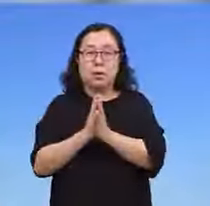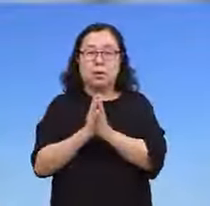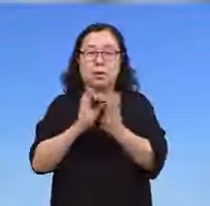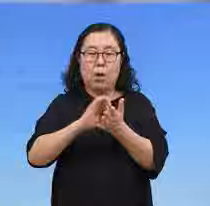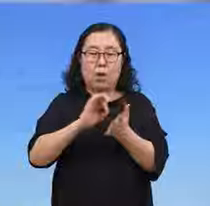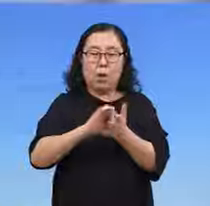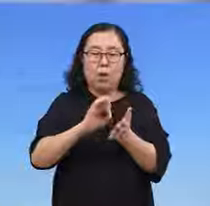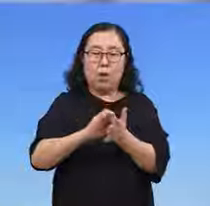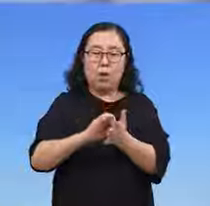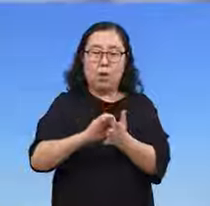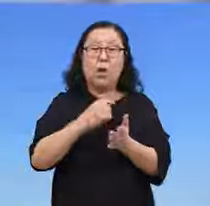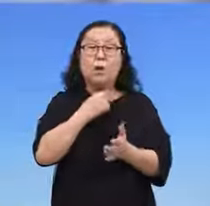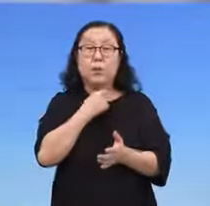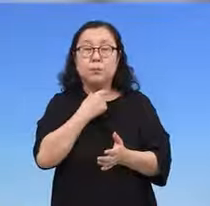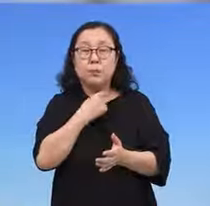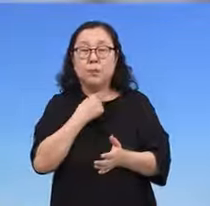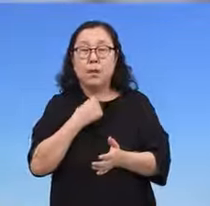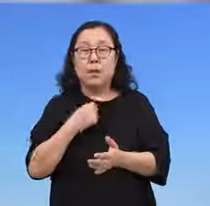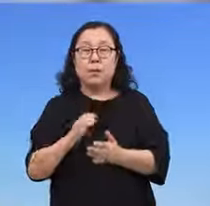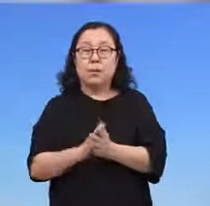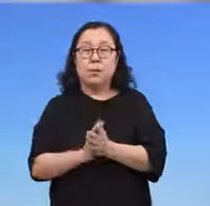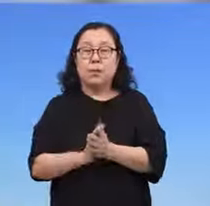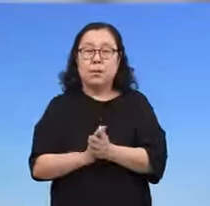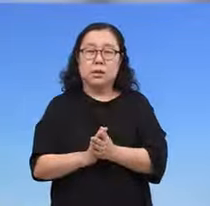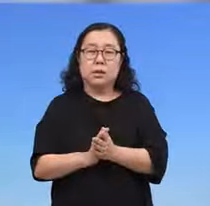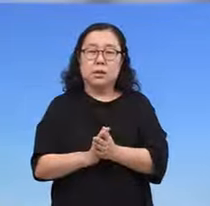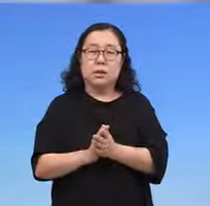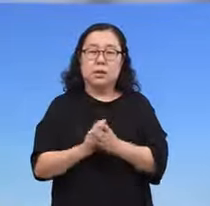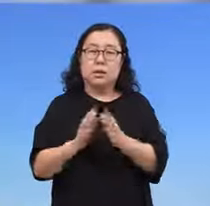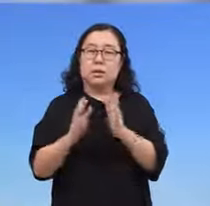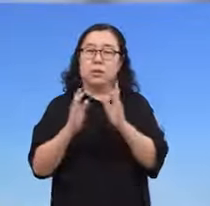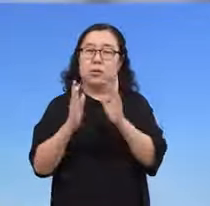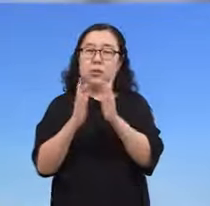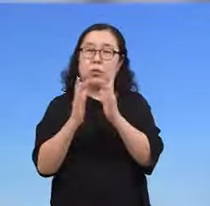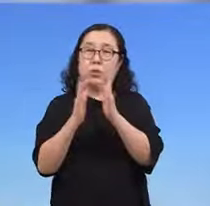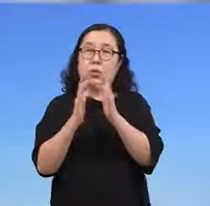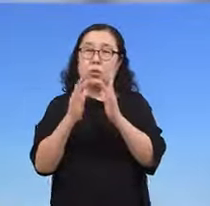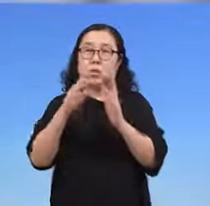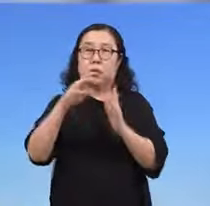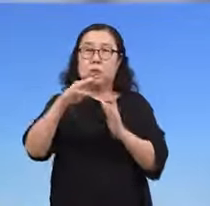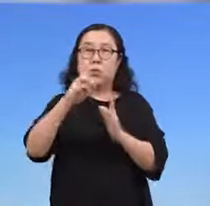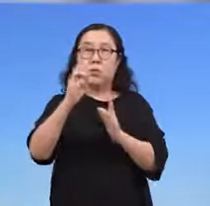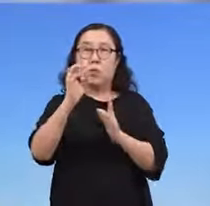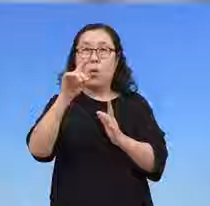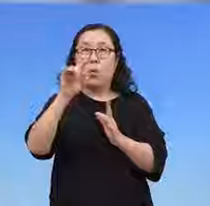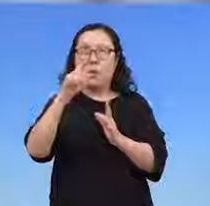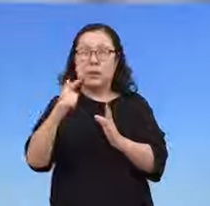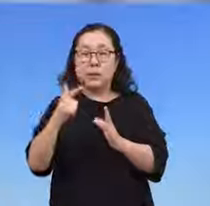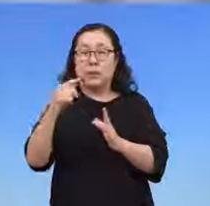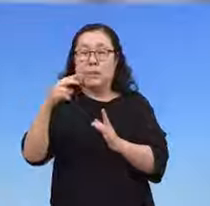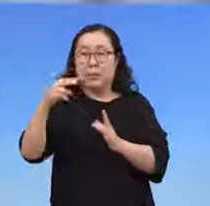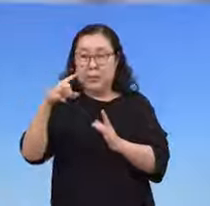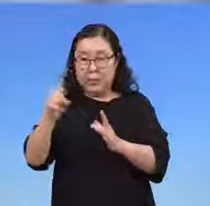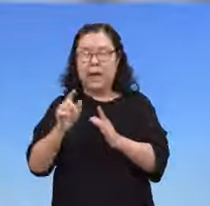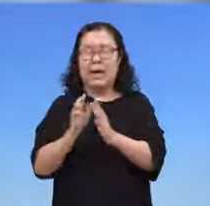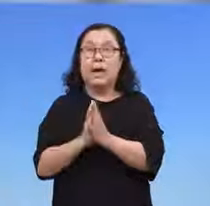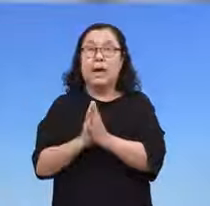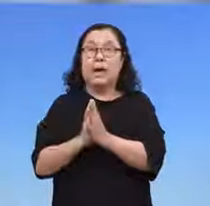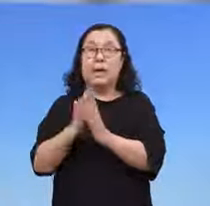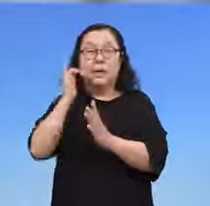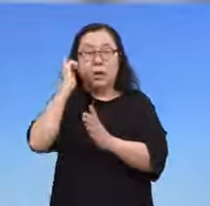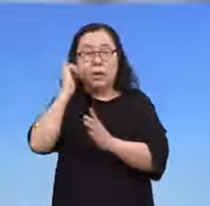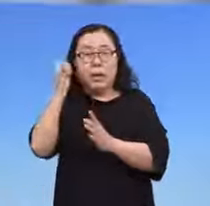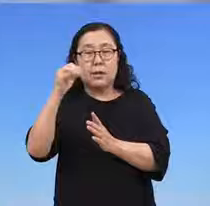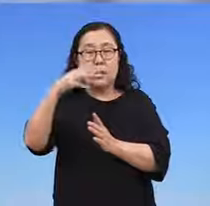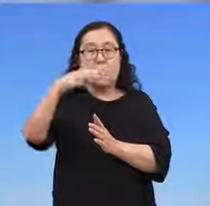해야 돼요. 그 본사에다 전화를 해가지고 이 로밍 서비스를 신청을 해야 됩니다. 그리고 별도의 또 요금을 줘야지